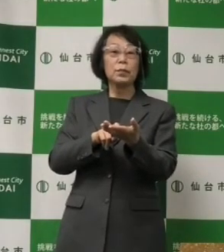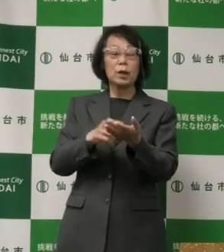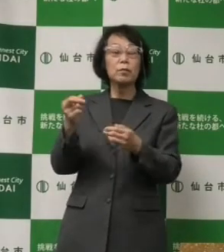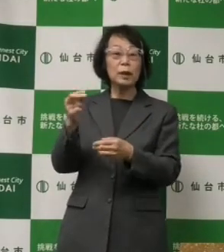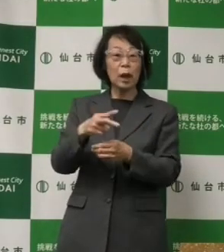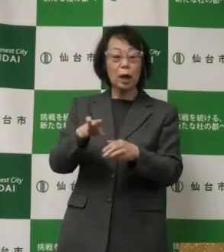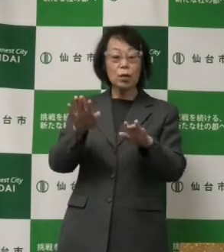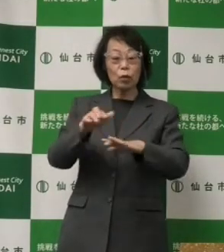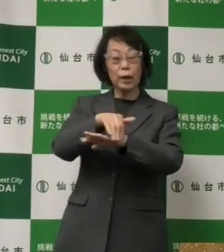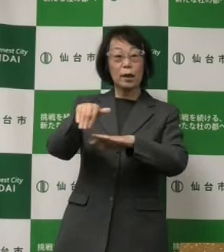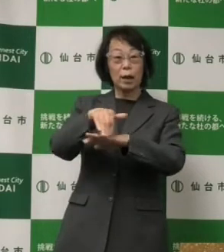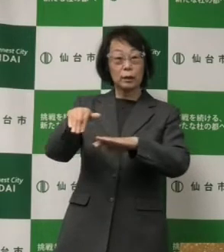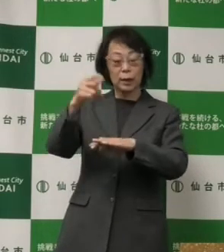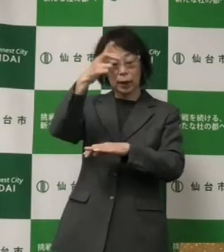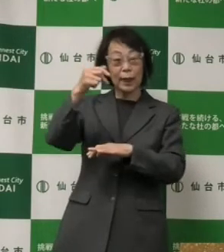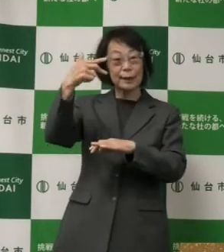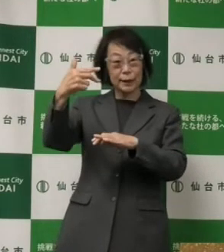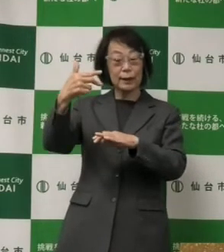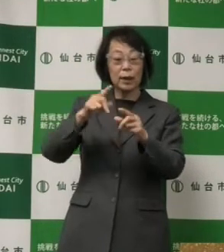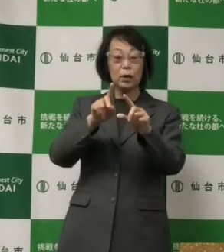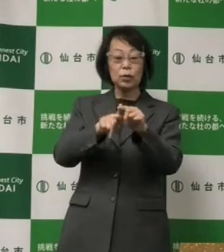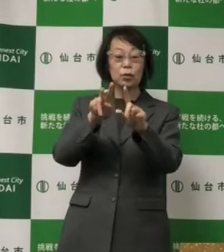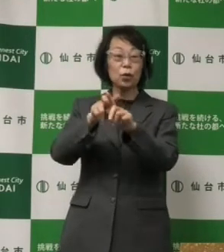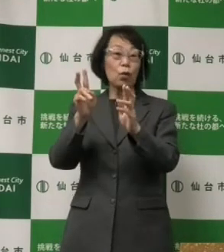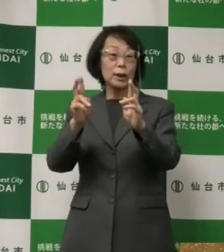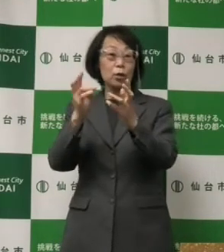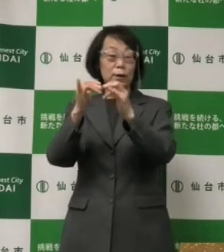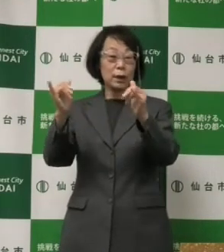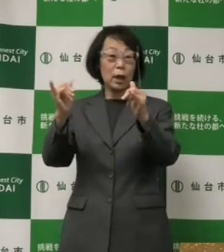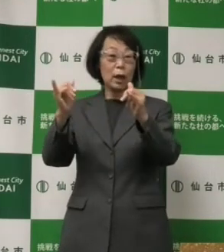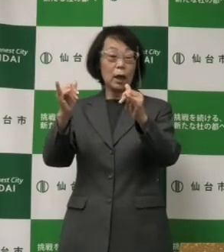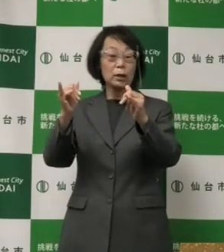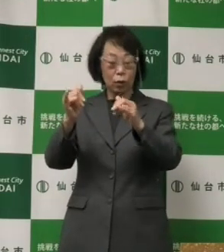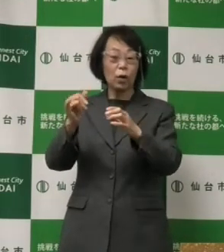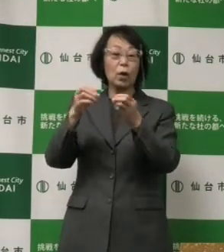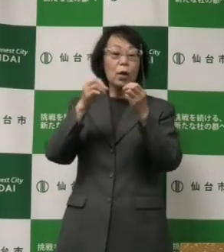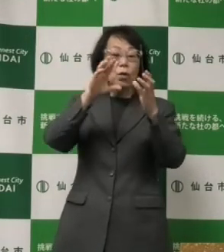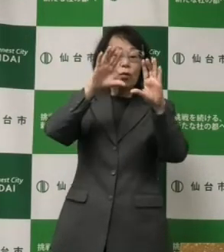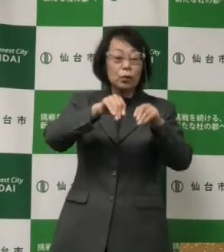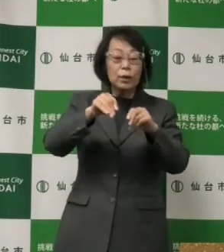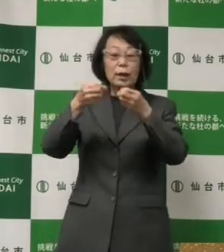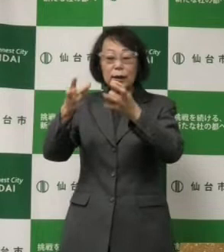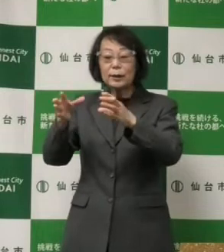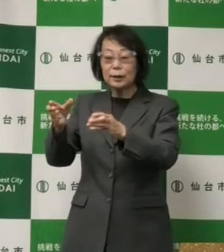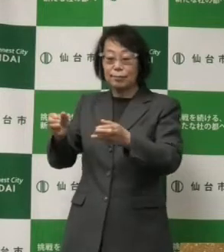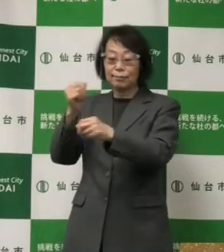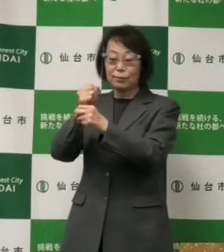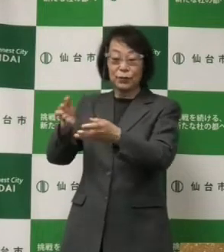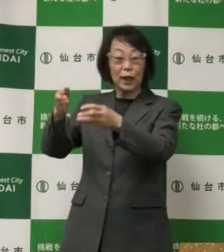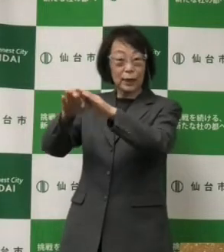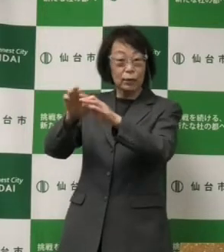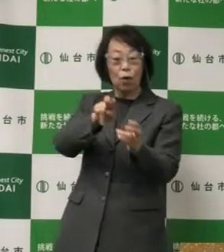またこの計画では仙台市中小企業者建て替え移転促進助成金制度も活用いただくこと